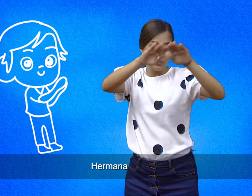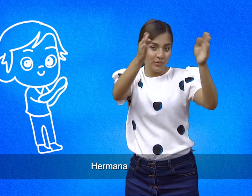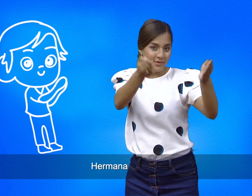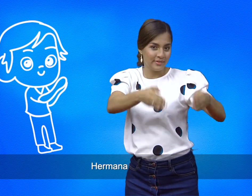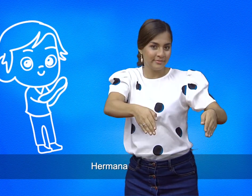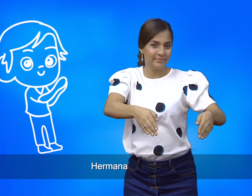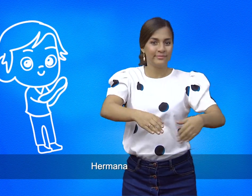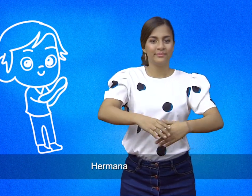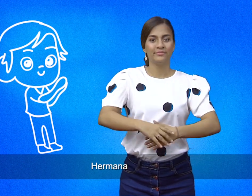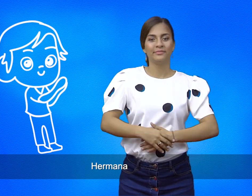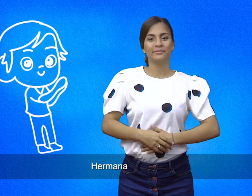Hermana.